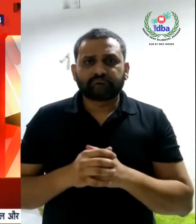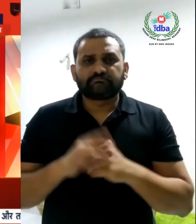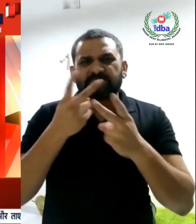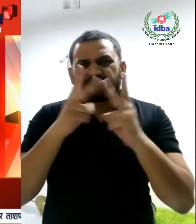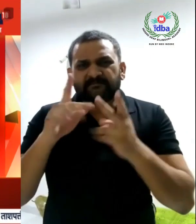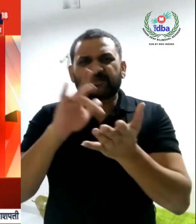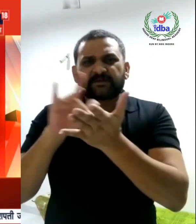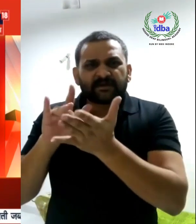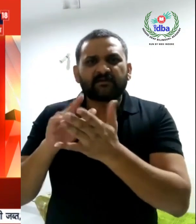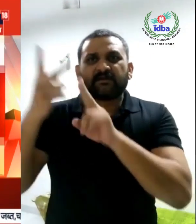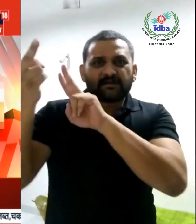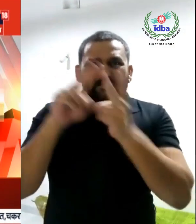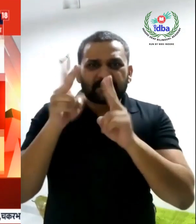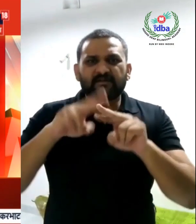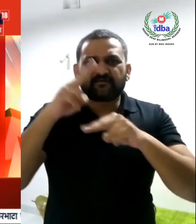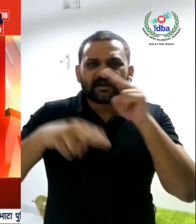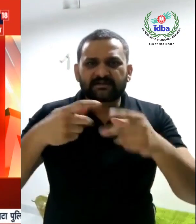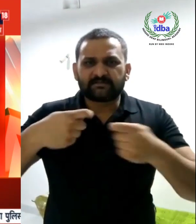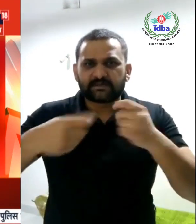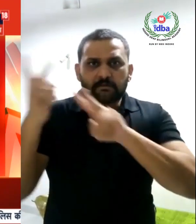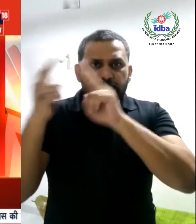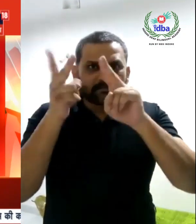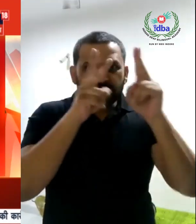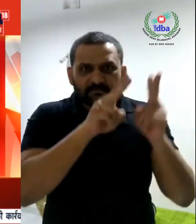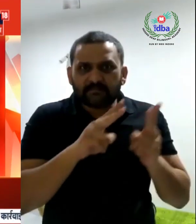अन्य स्थानों पर स्थानांतरित हो रहे उद्योगों को